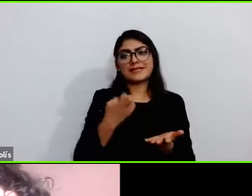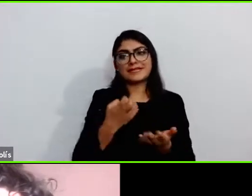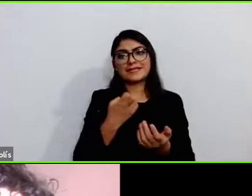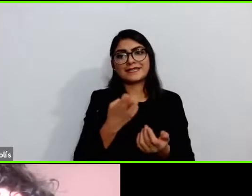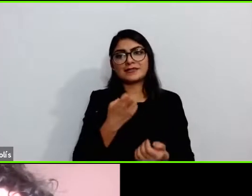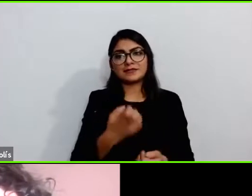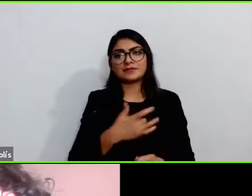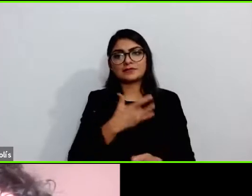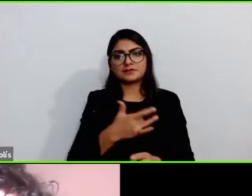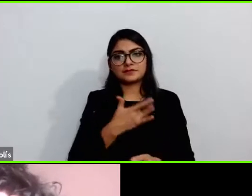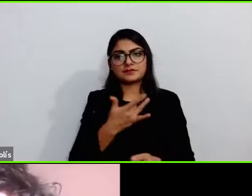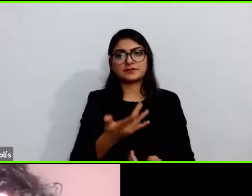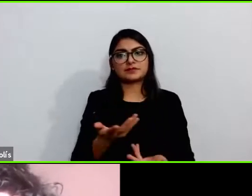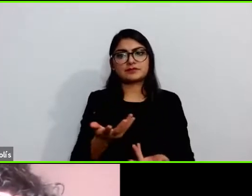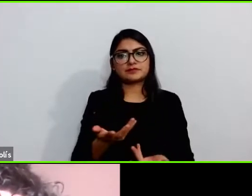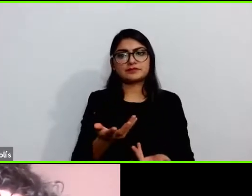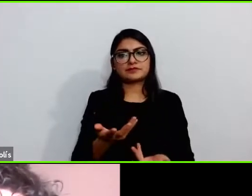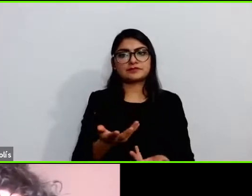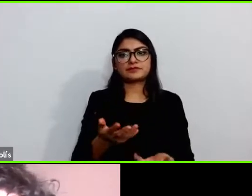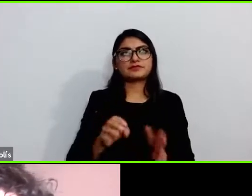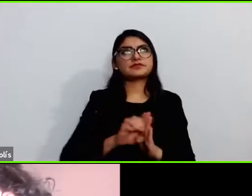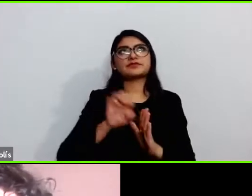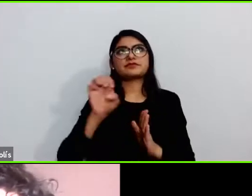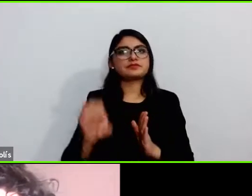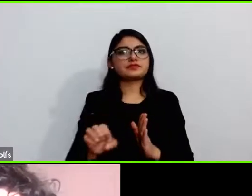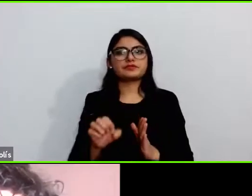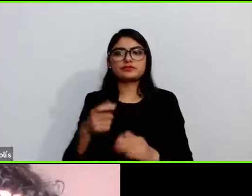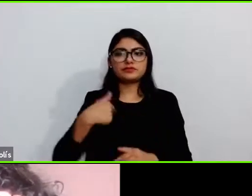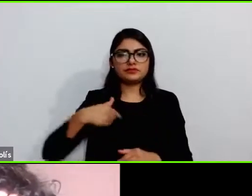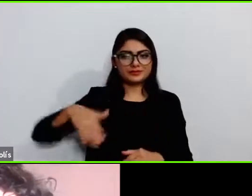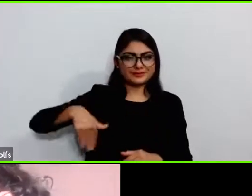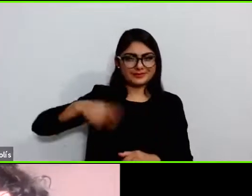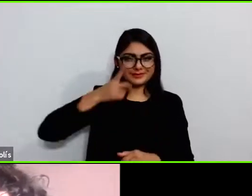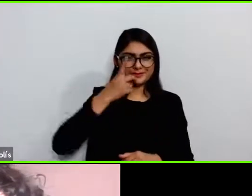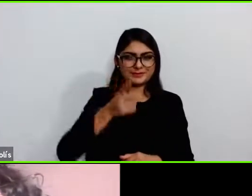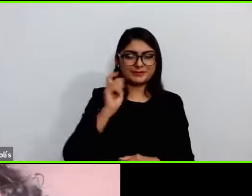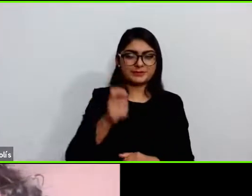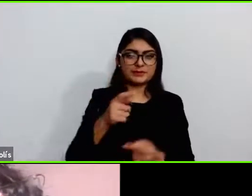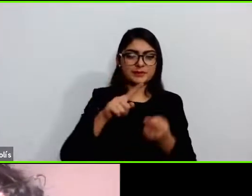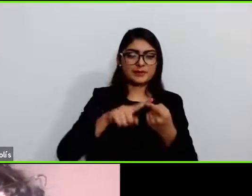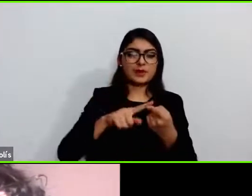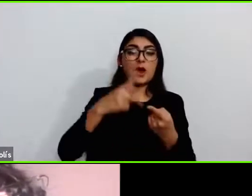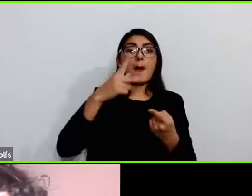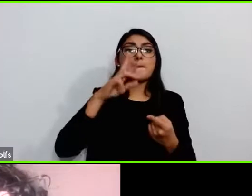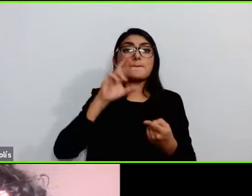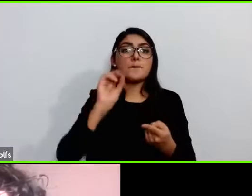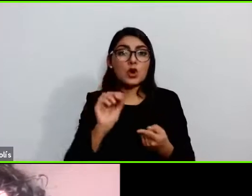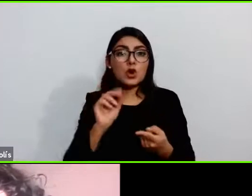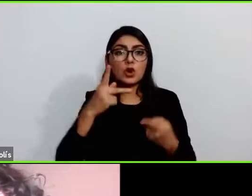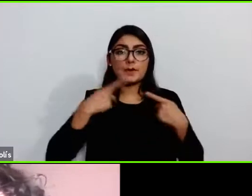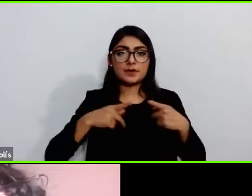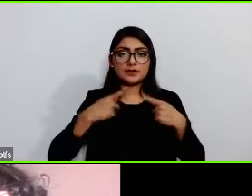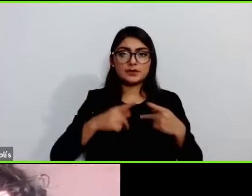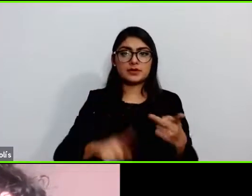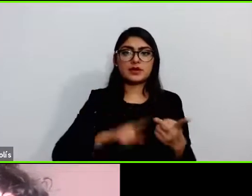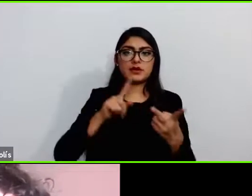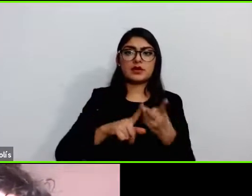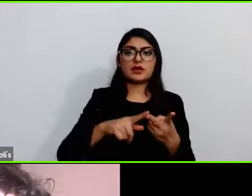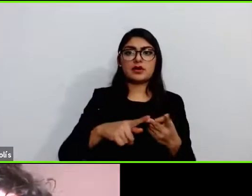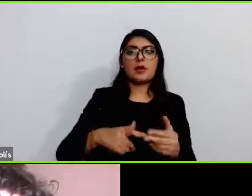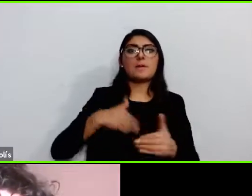lo que me refiero es, por ejemplo, los principios que ya mencionaba, el principio pro persona, de interdependencia, de indivisibilidad, de